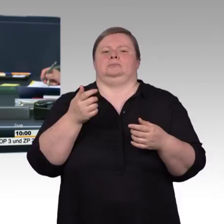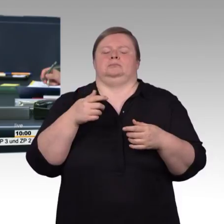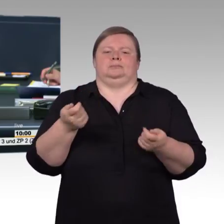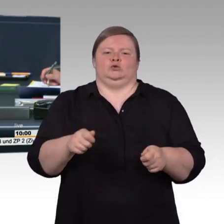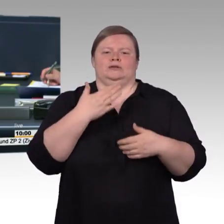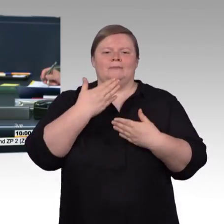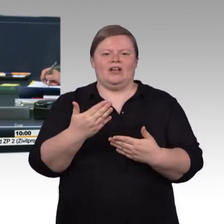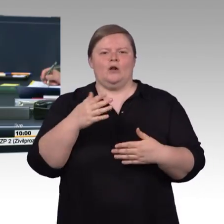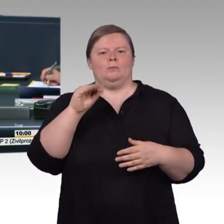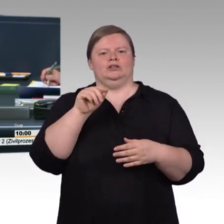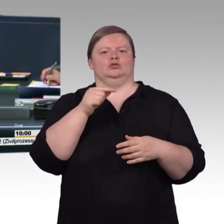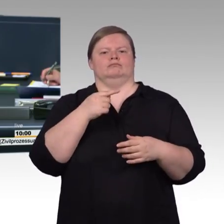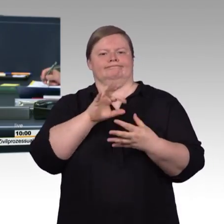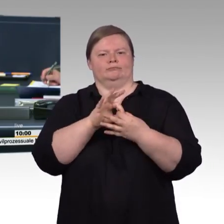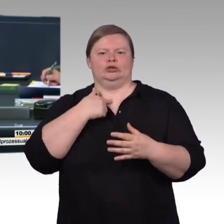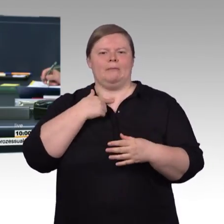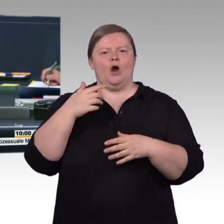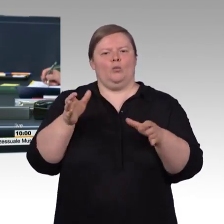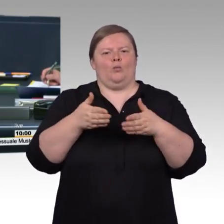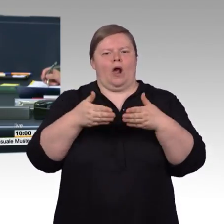FDP und